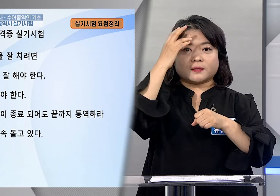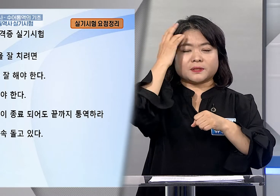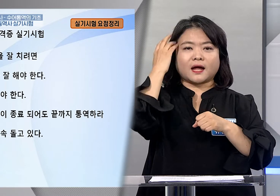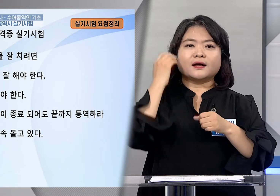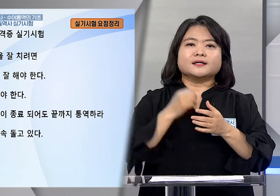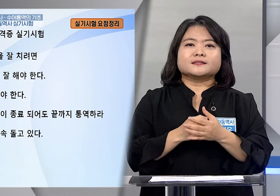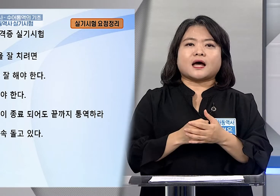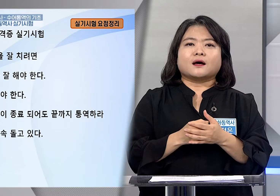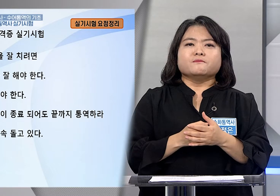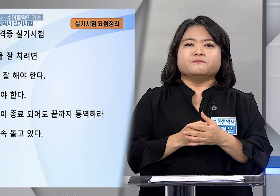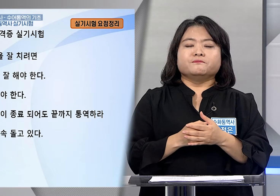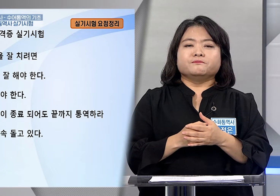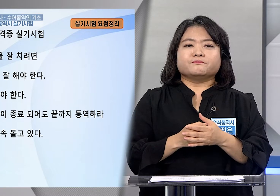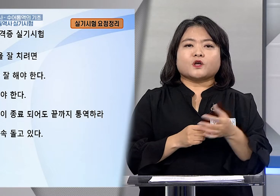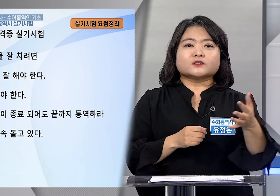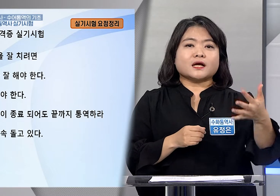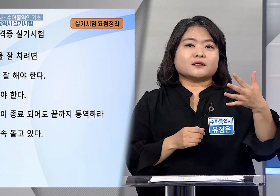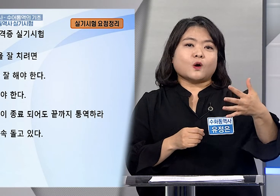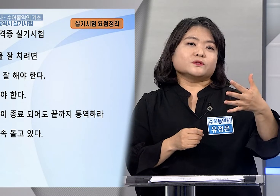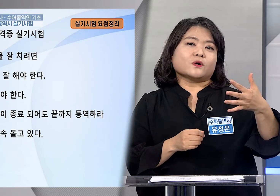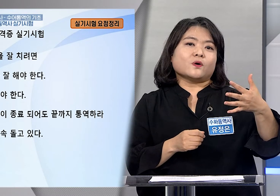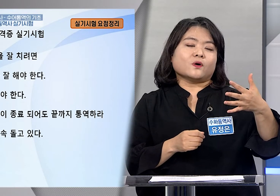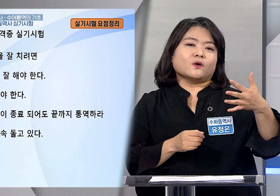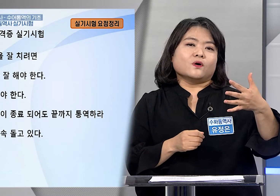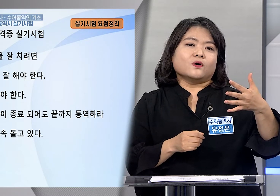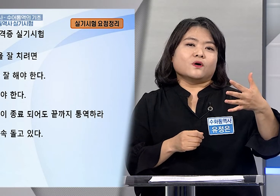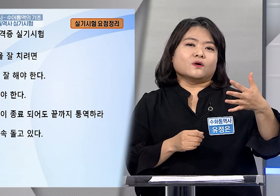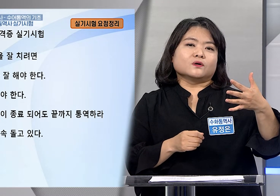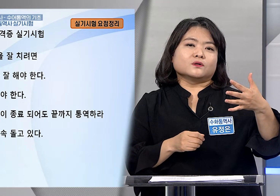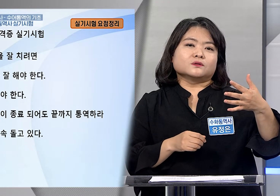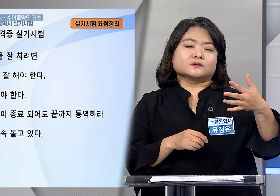됩니다. 자, 영상이 나오면요.